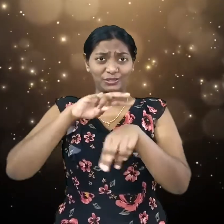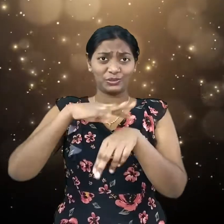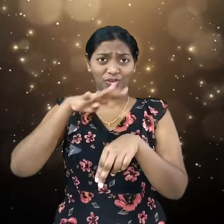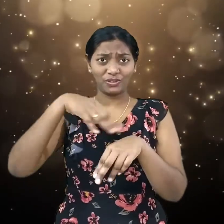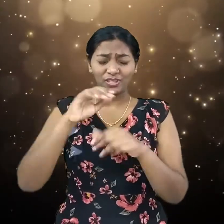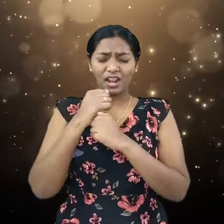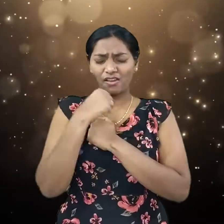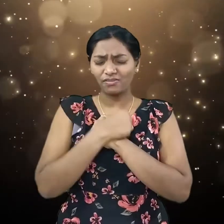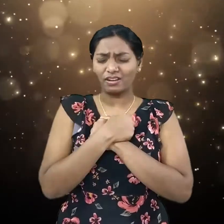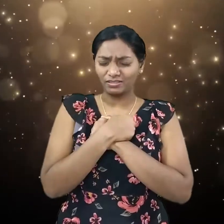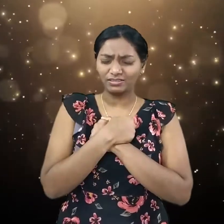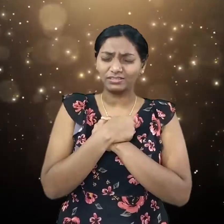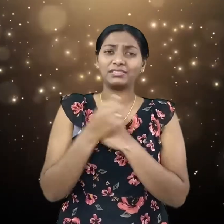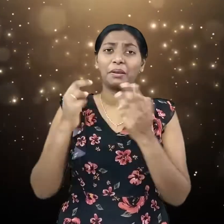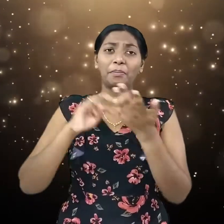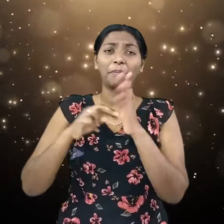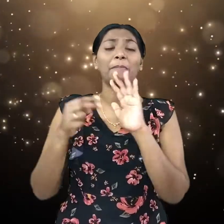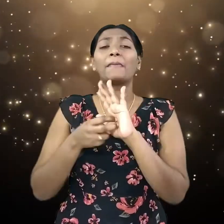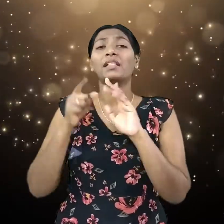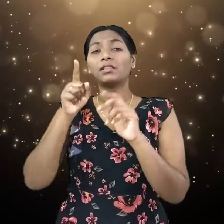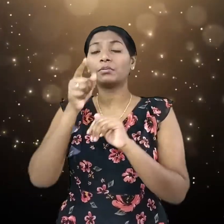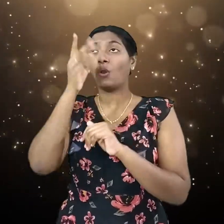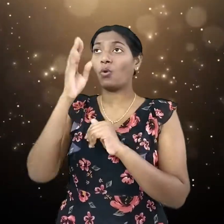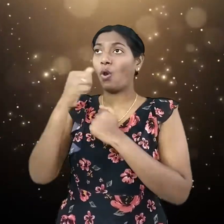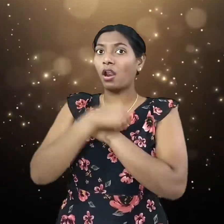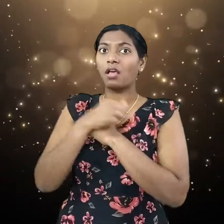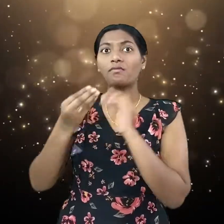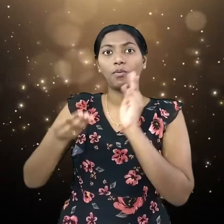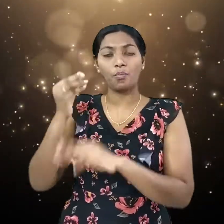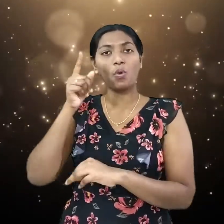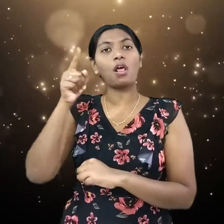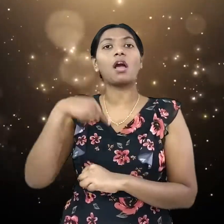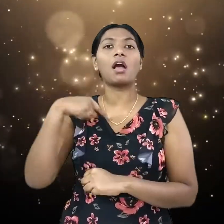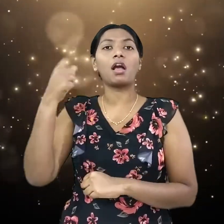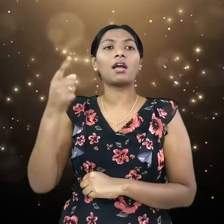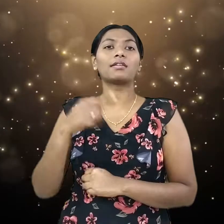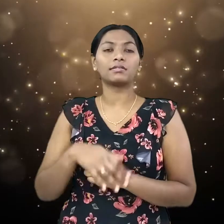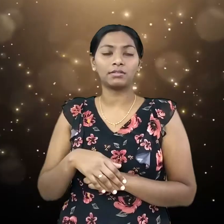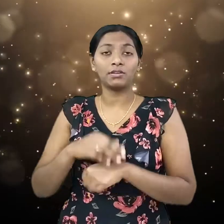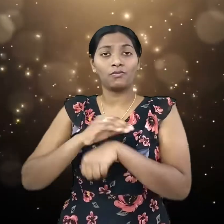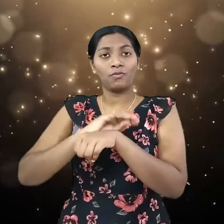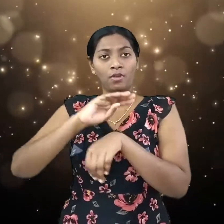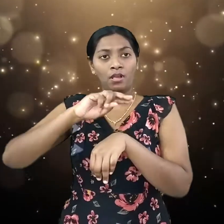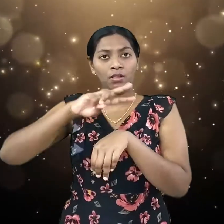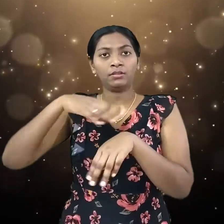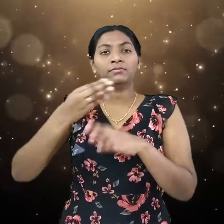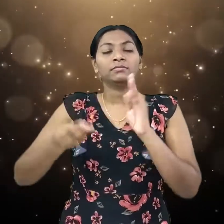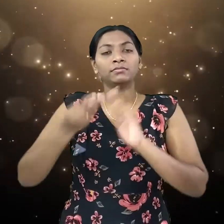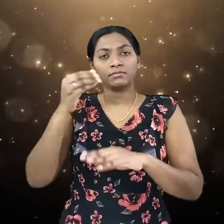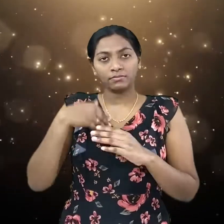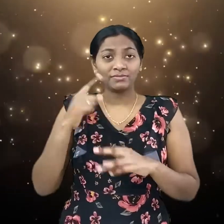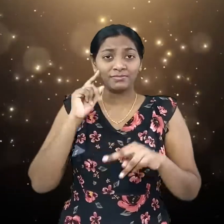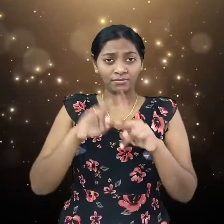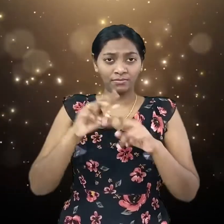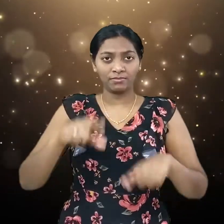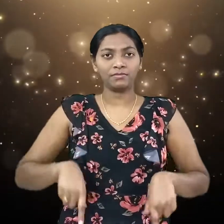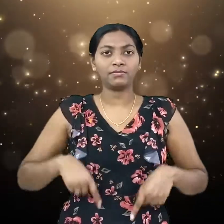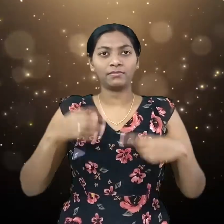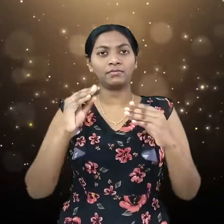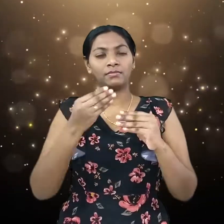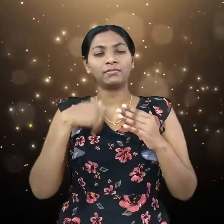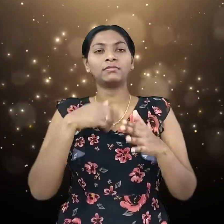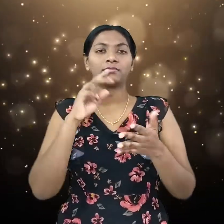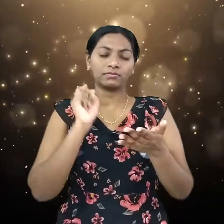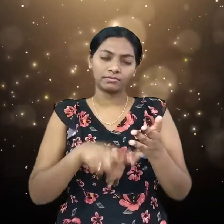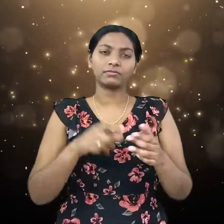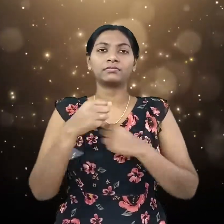जब आप 24 घंटे प्रेम में चल रहे हो तो आप 24 घंटे किसमें चल रहे हो? परमेश्वर की भरपूरी में। प्रेज द लॉर्ड, हालेलुया। अगर आपको उद्धार में चलना है तो आपको